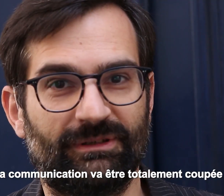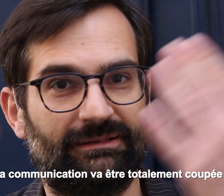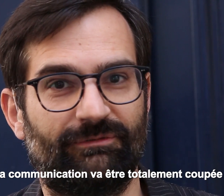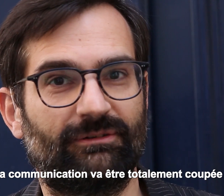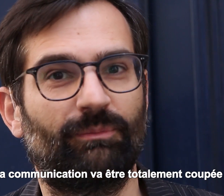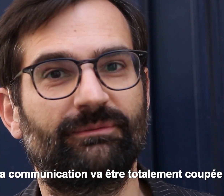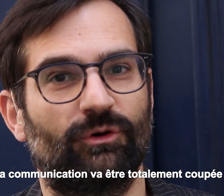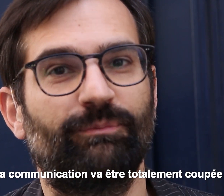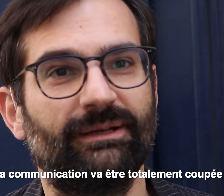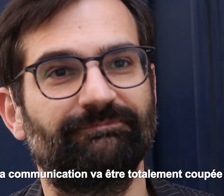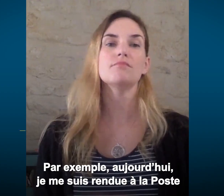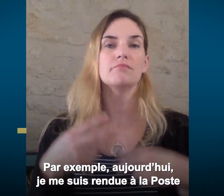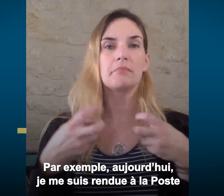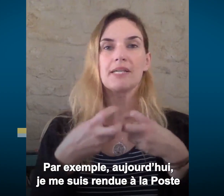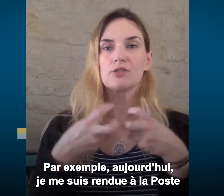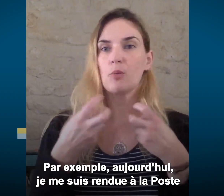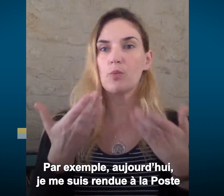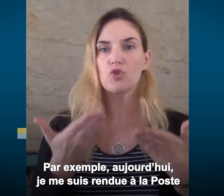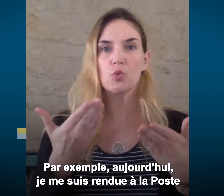tout. La communication va être complètement coupée.